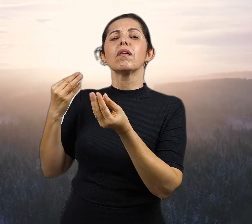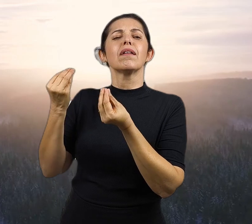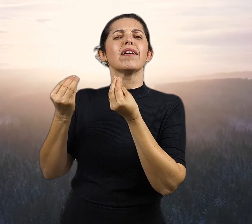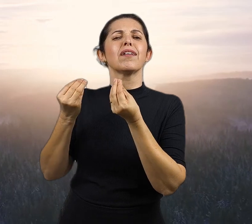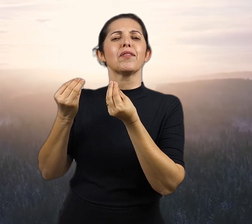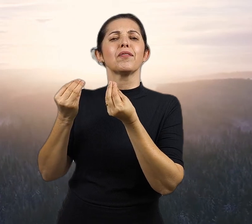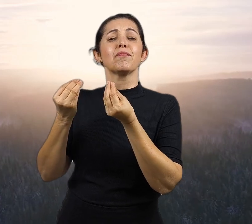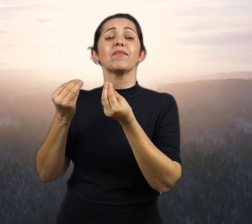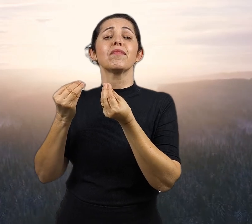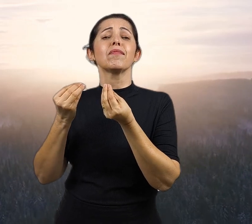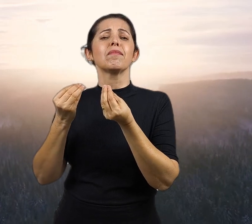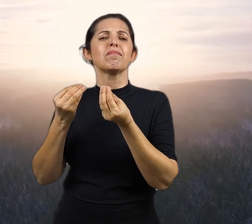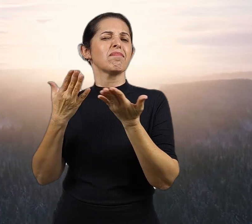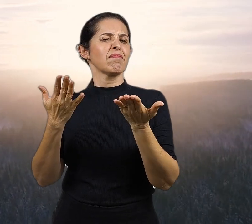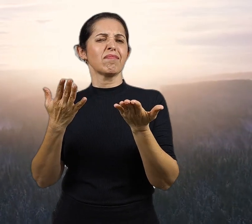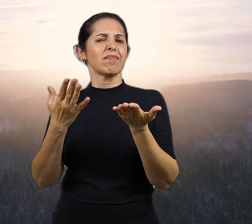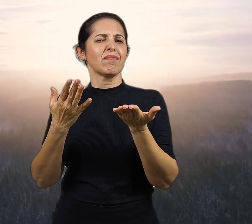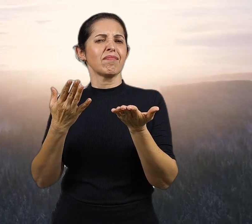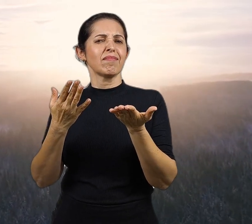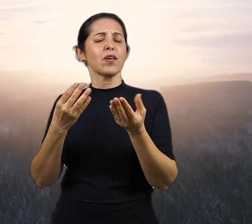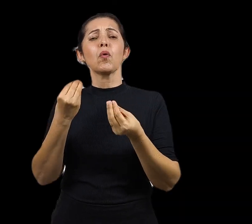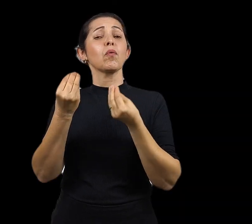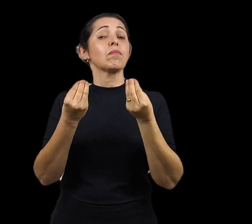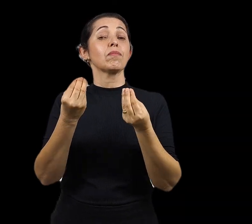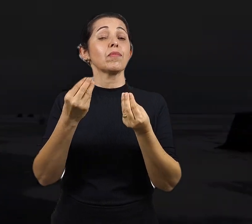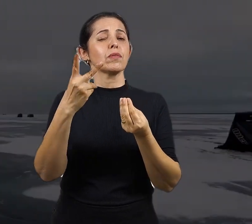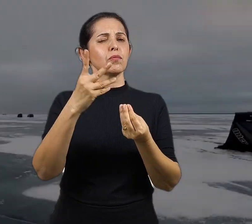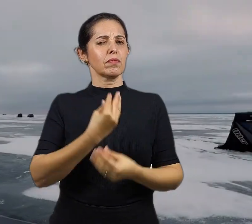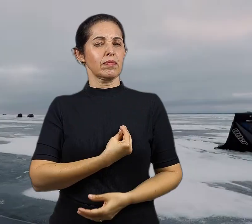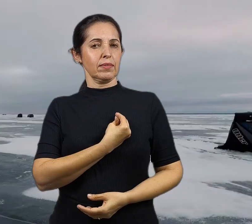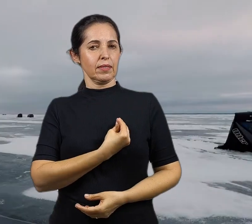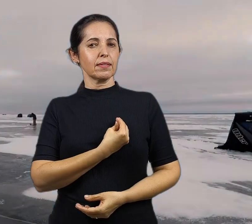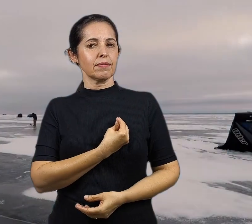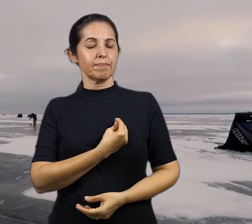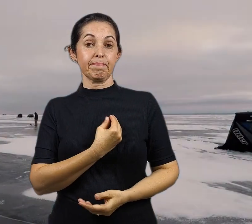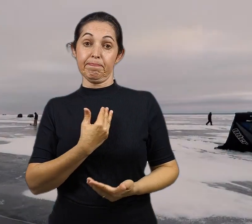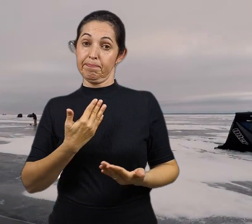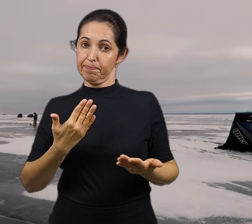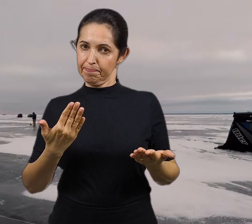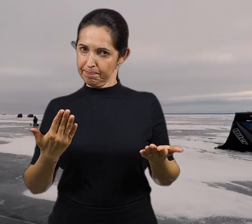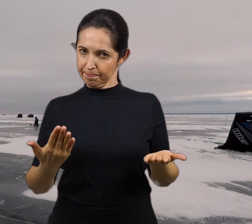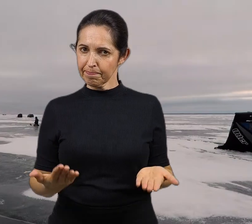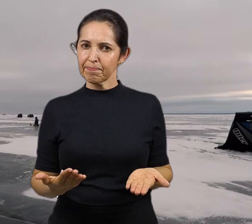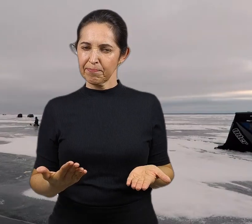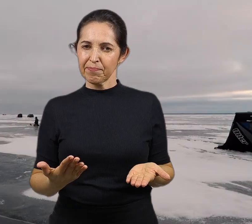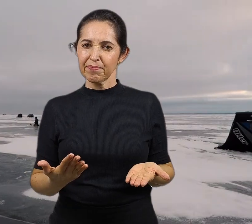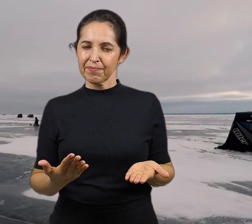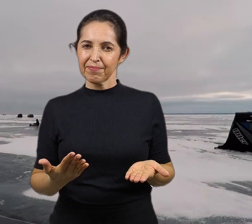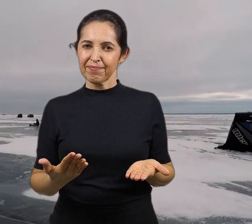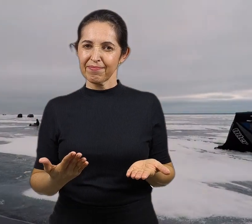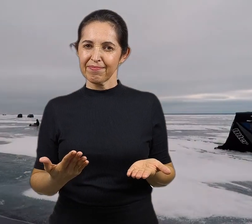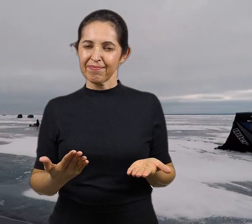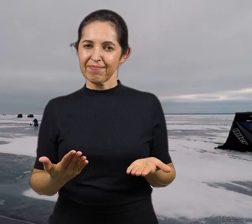está isso? Meus irmãos, isso vai contar na hora do arrebato, na hora do juízo de